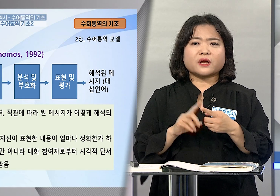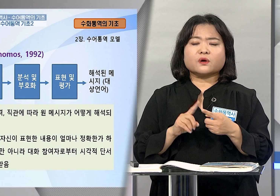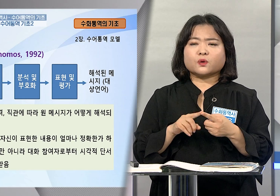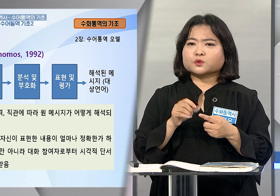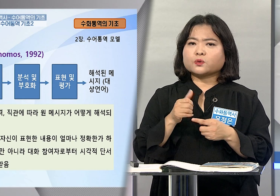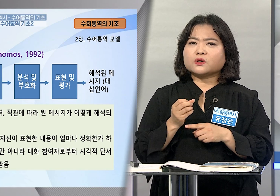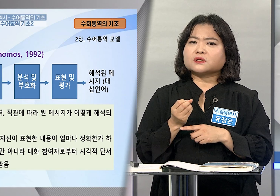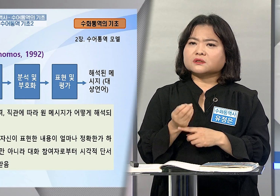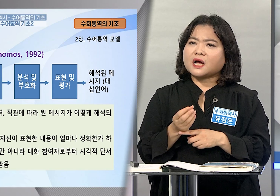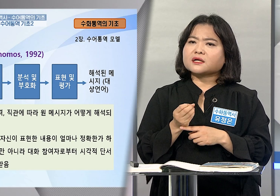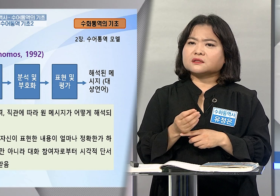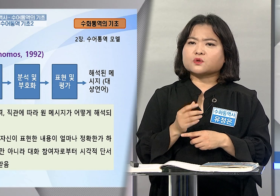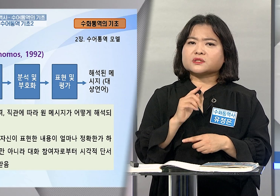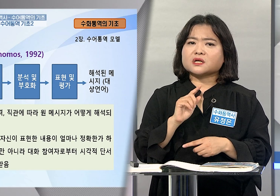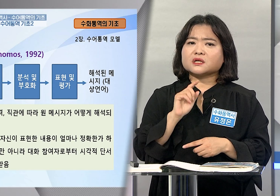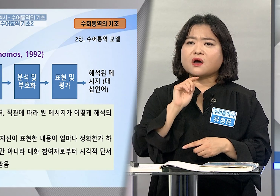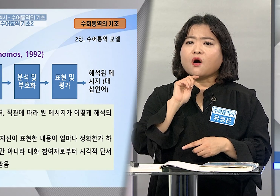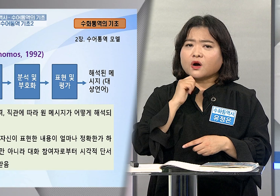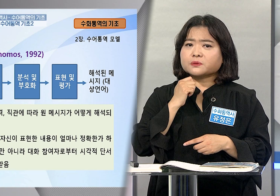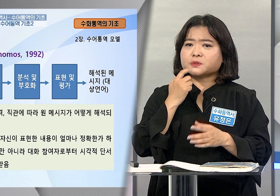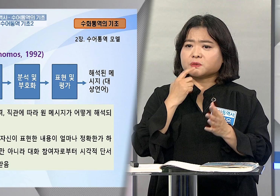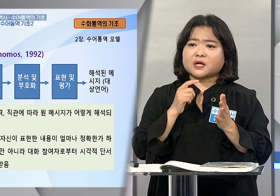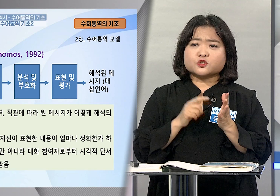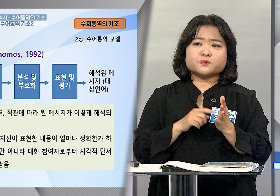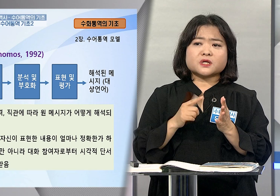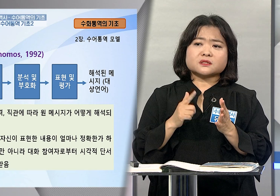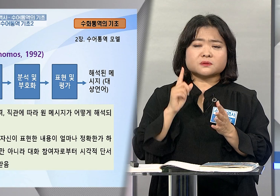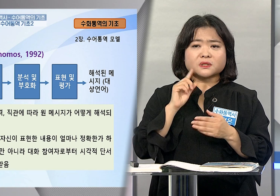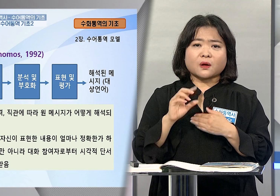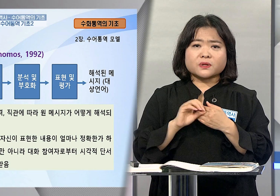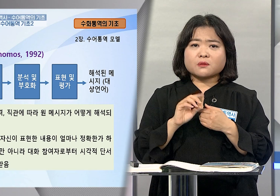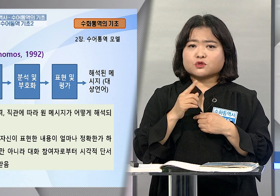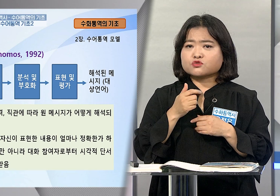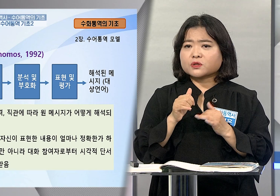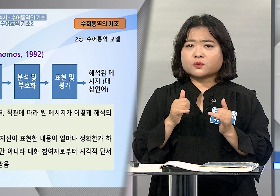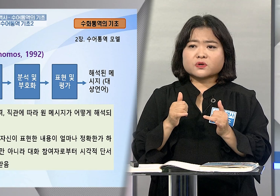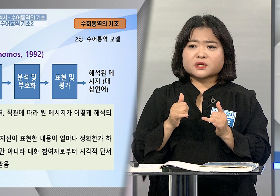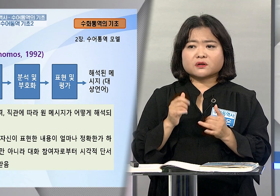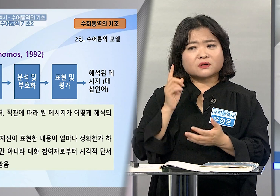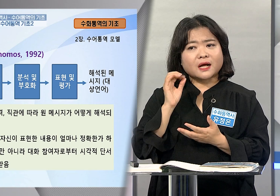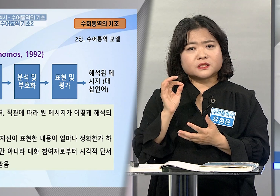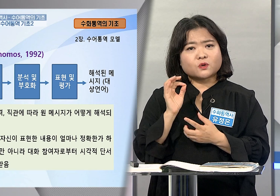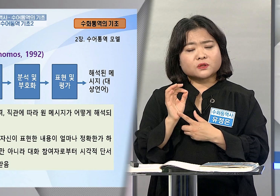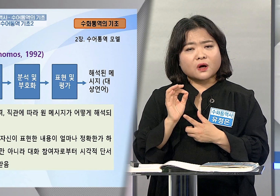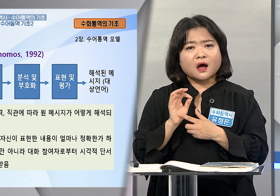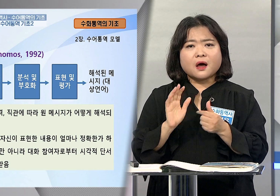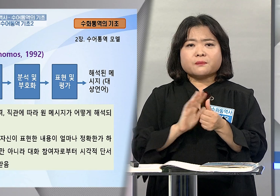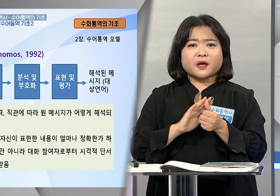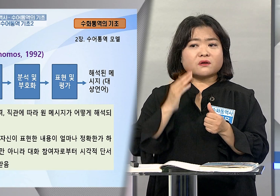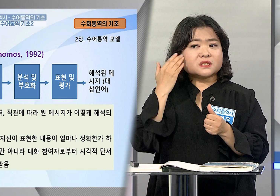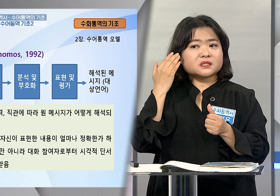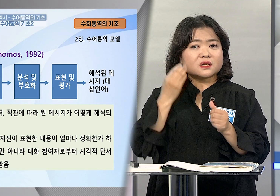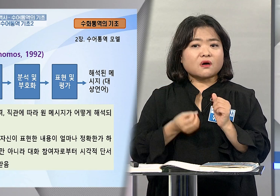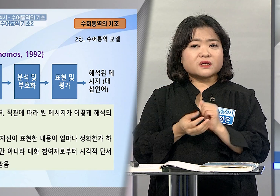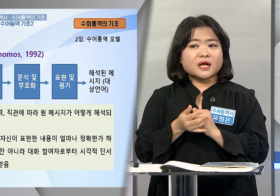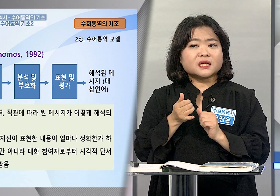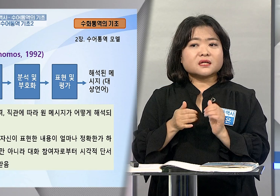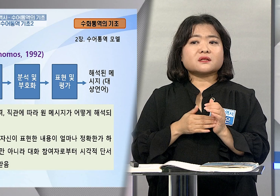모델로 통역을 하기는 굉장히 어렵습니다. 쉽지 않습니다. 왜냐하면 수화통역사의 어떤 가치관과 배경 지식의 영향이 있기